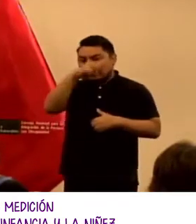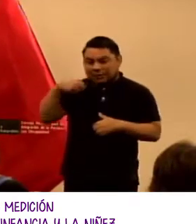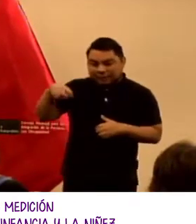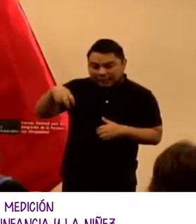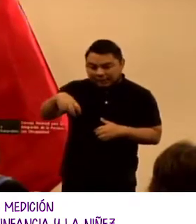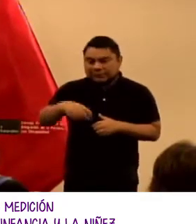caminar.